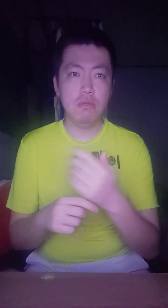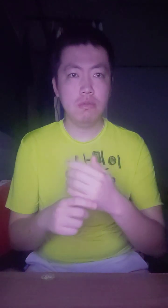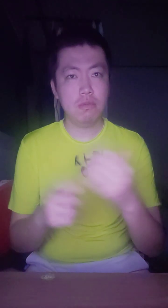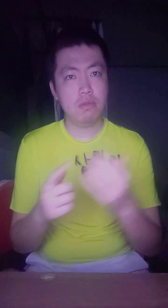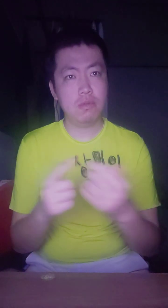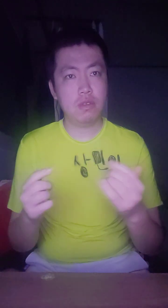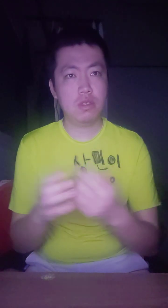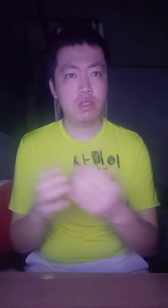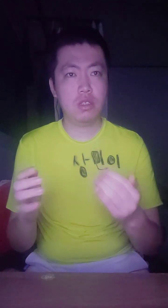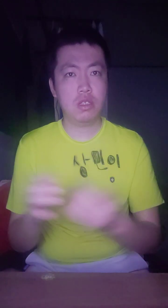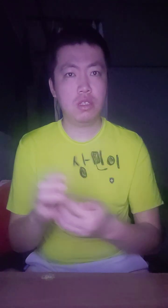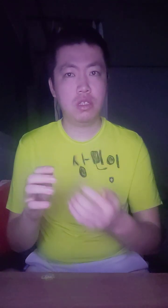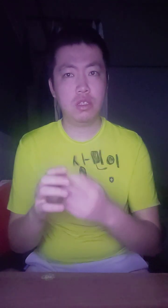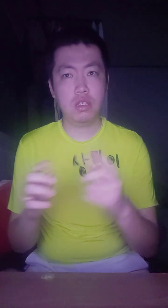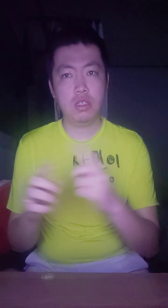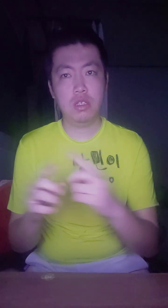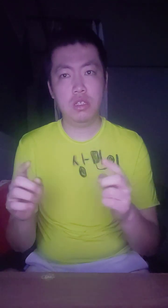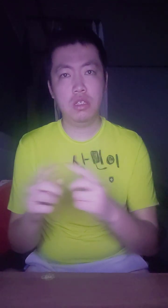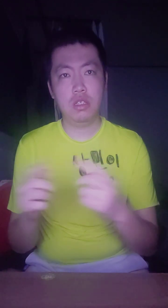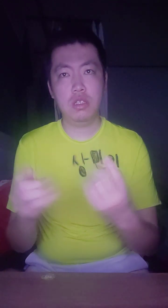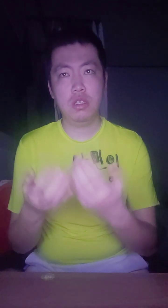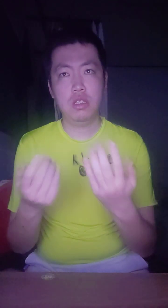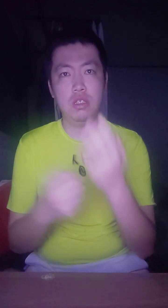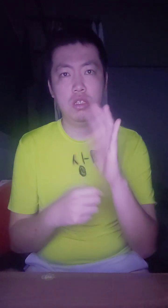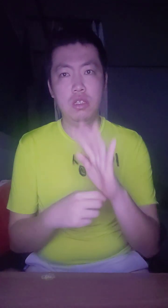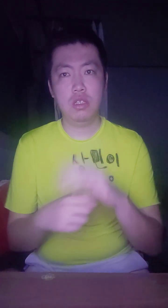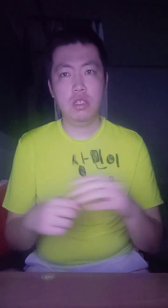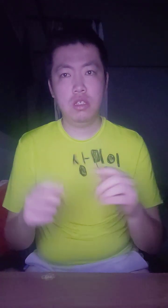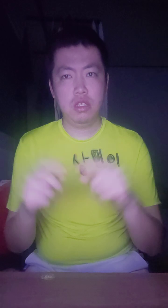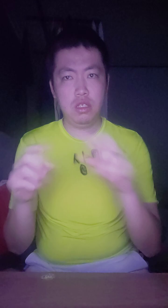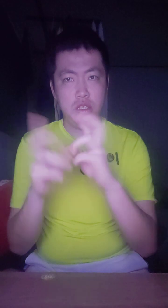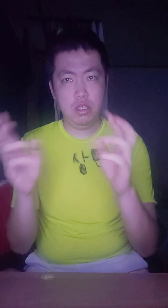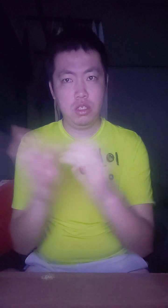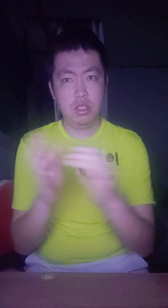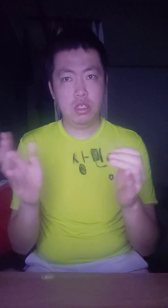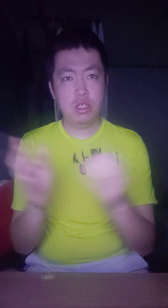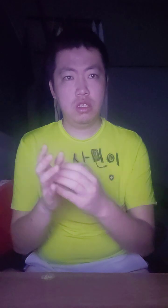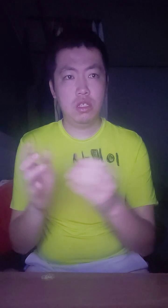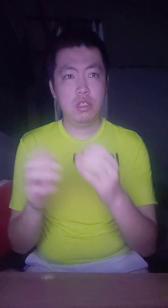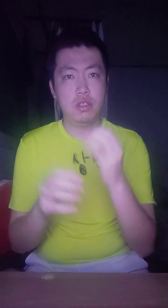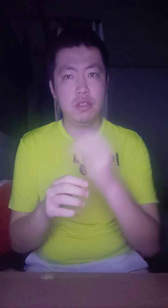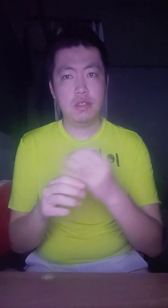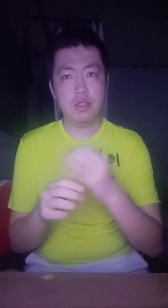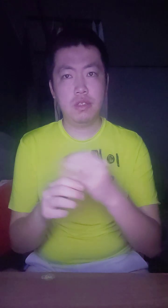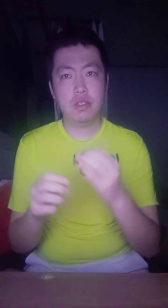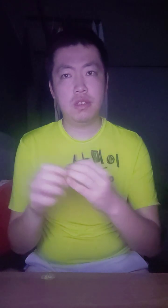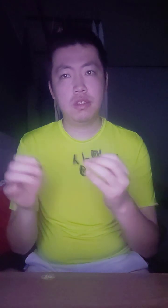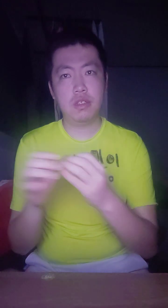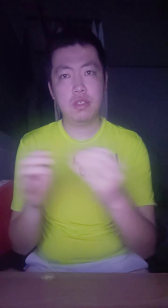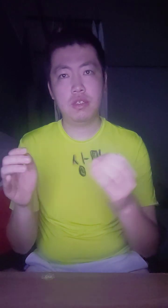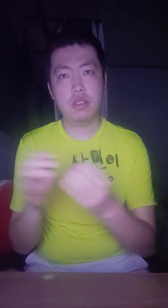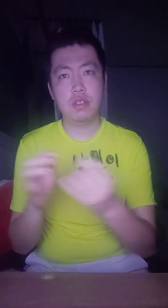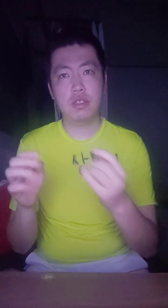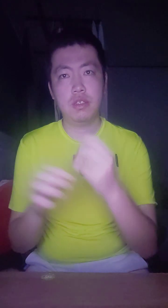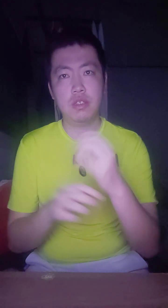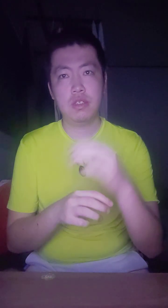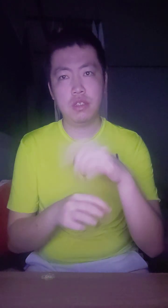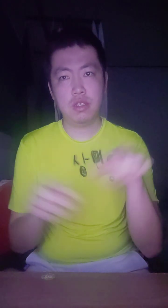시간에 맞춰 현장 확인이 이루어졌습니다. 화장실 입구 측에 그 세면대가 하나 있고 세면대 바로